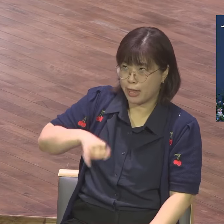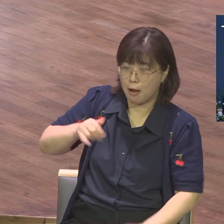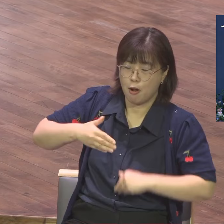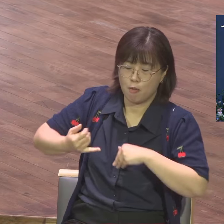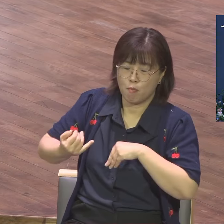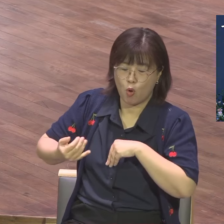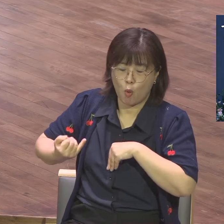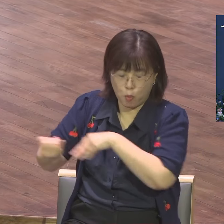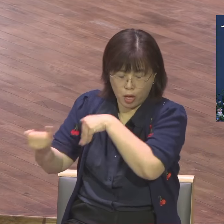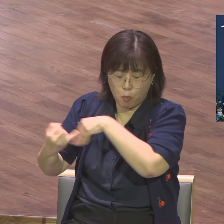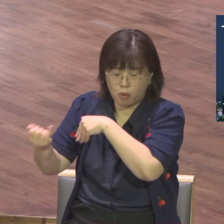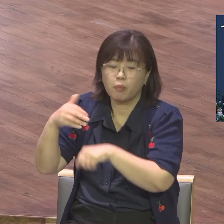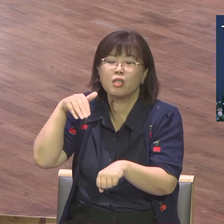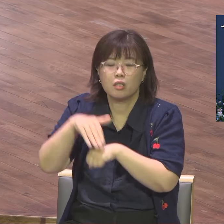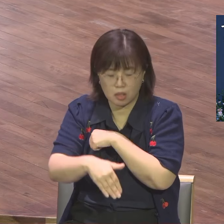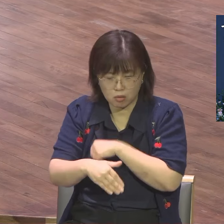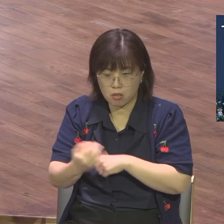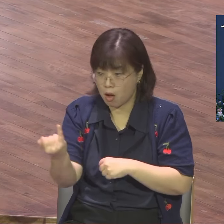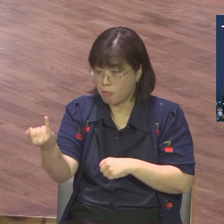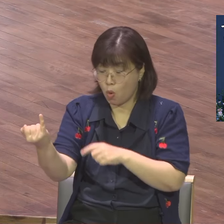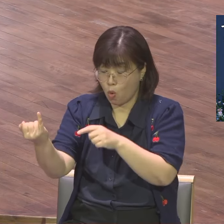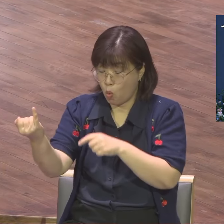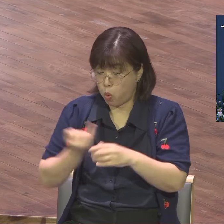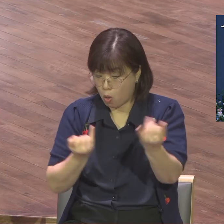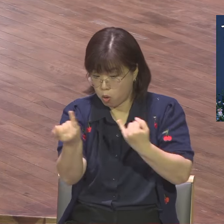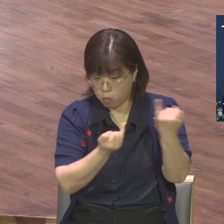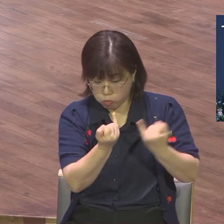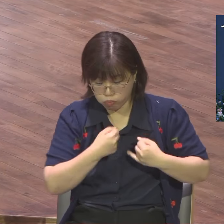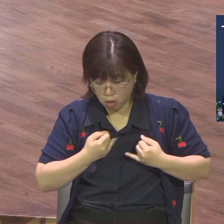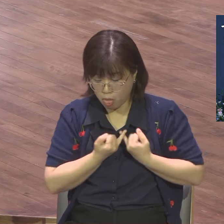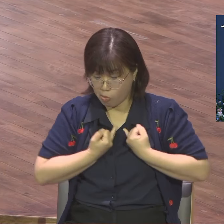그러니 막 여자들이 그냥 그런데 뭐라 그랬어요?